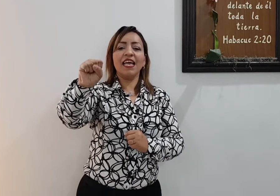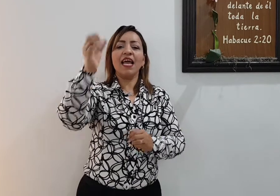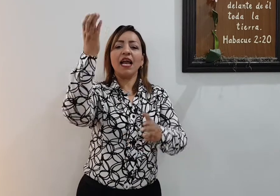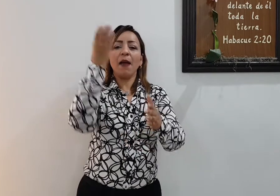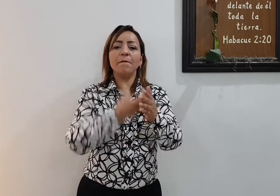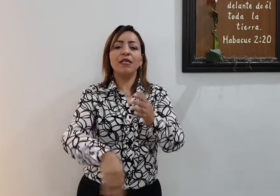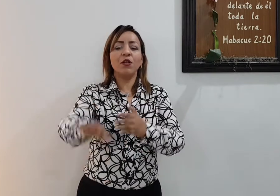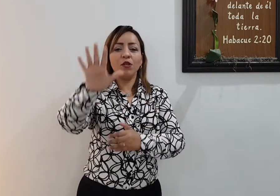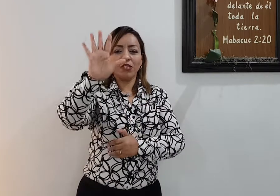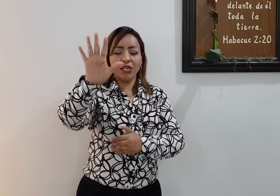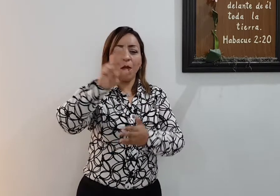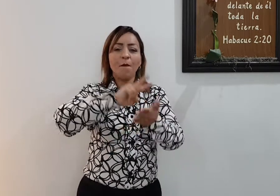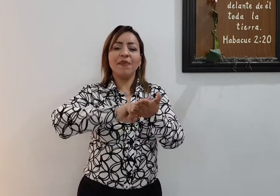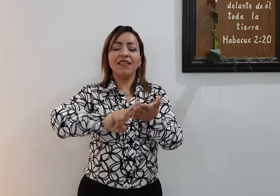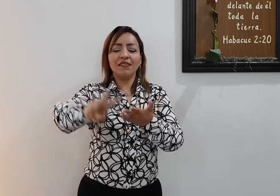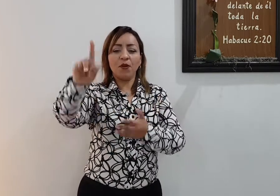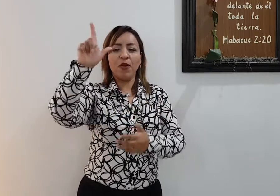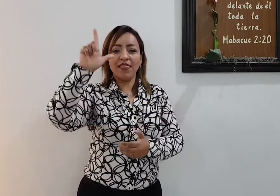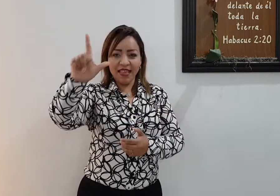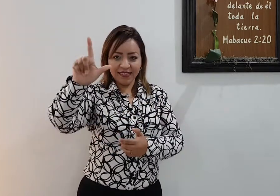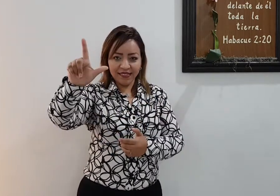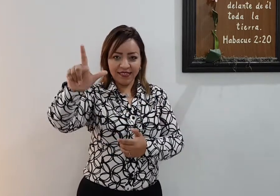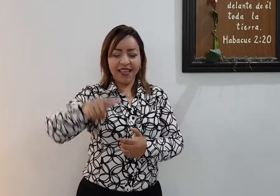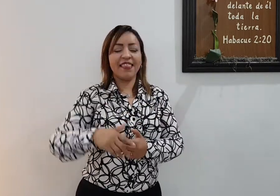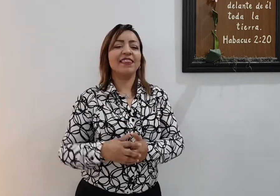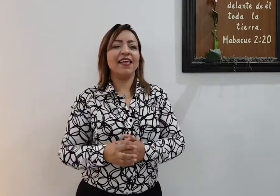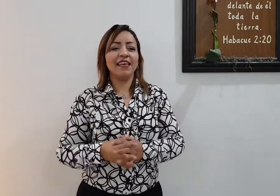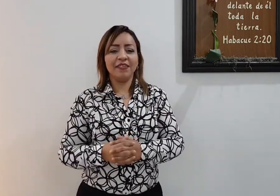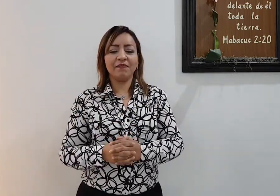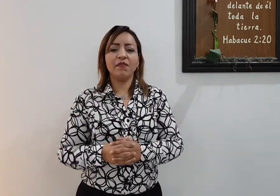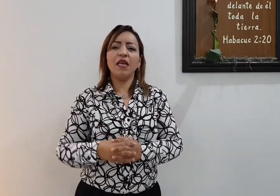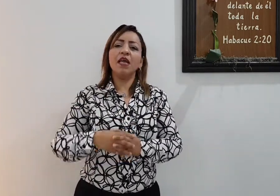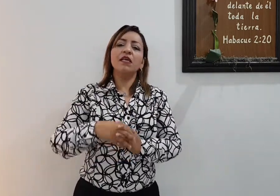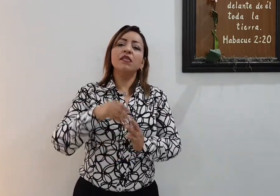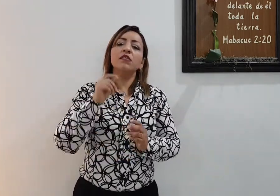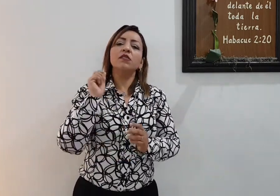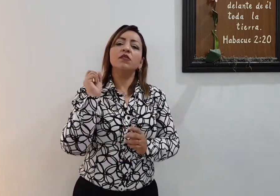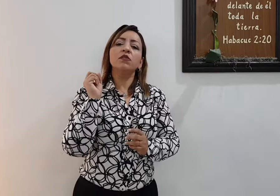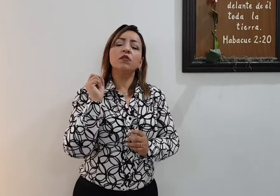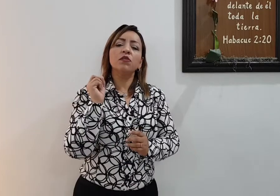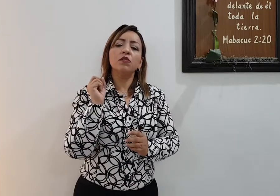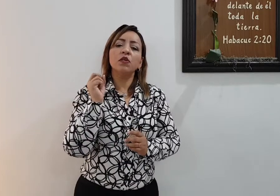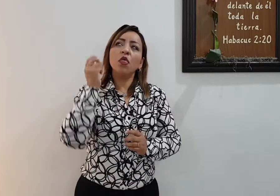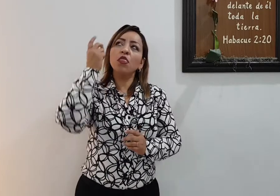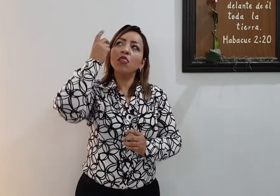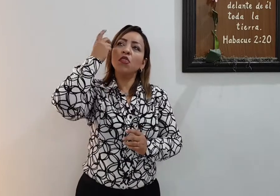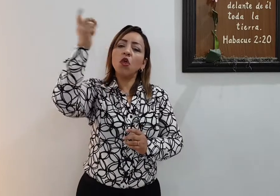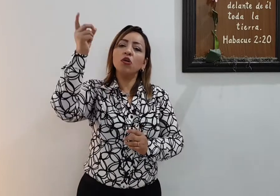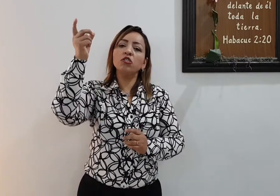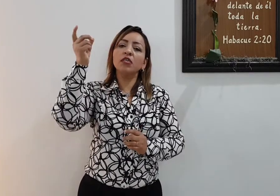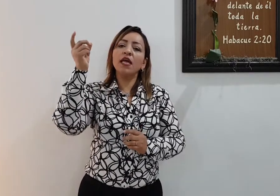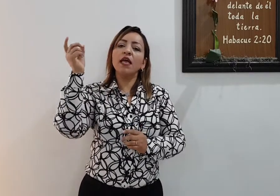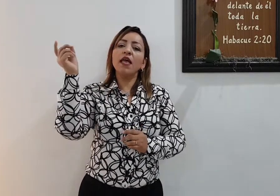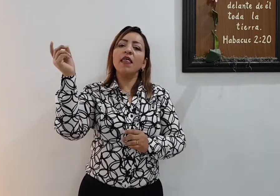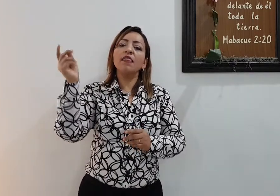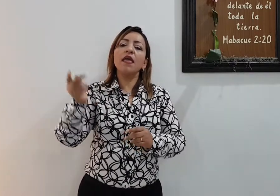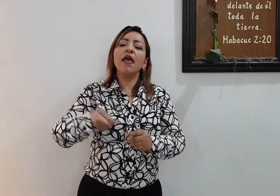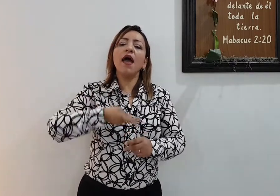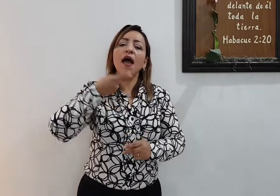le habla a través de su palabra, usted le responde a través de la oración. Y entonces se da ese diálogo, esa